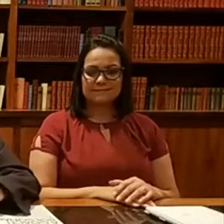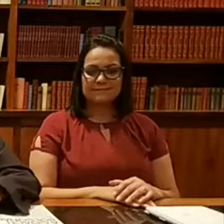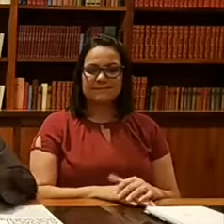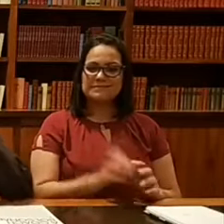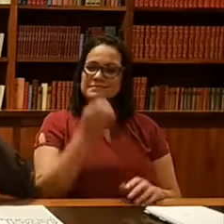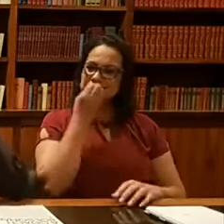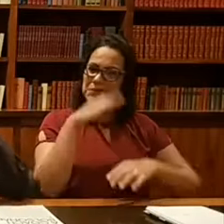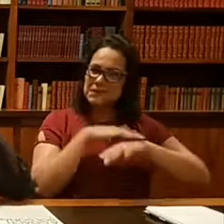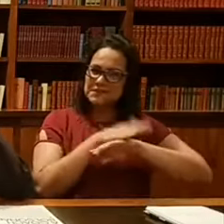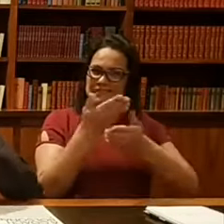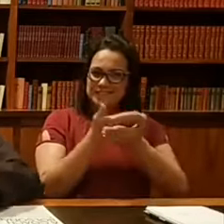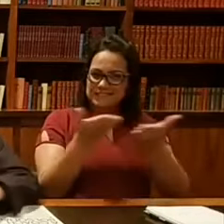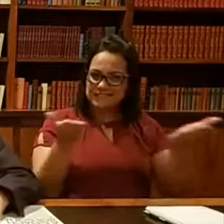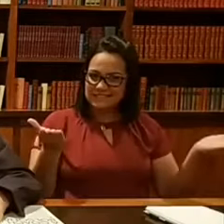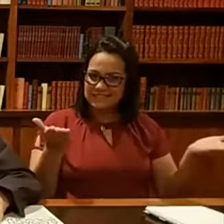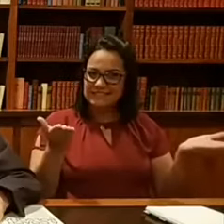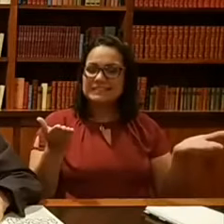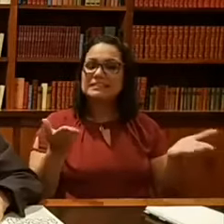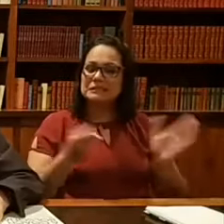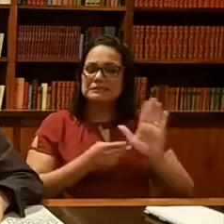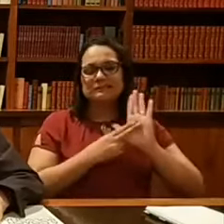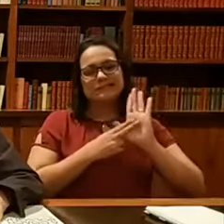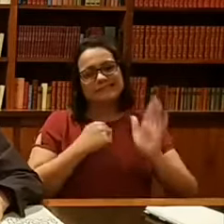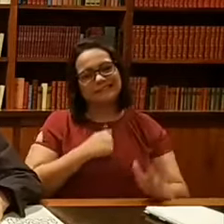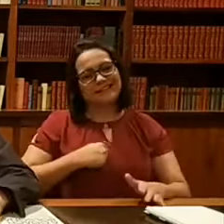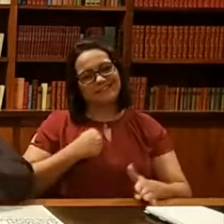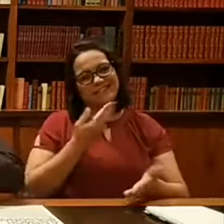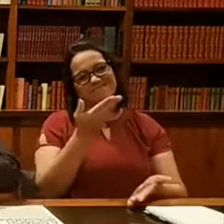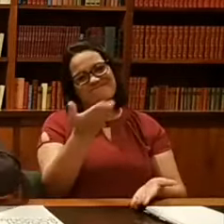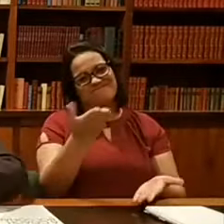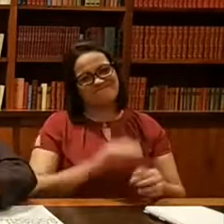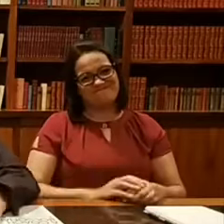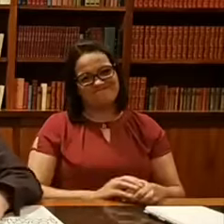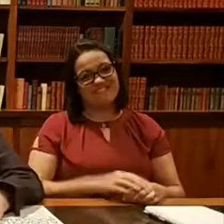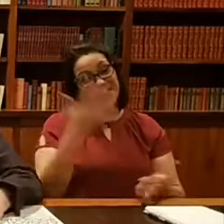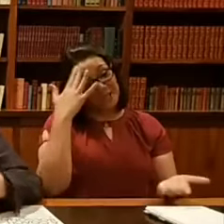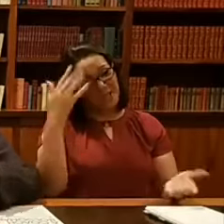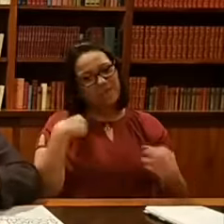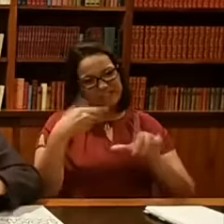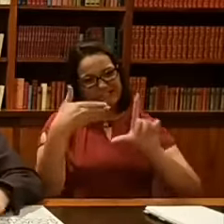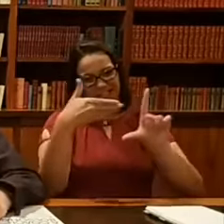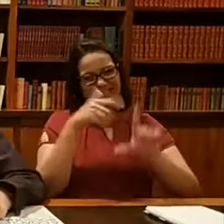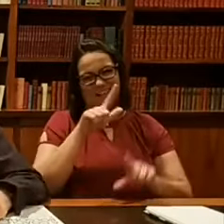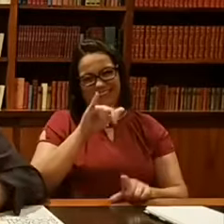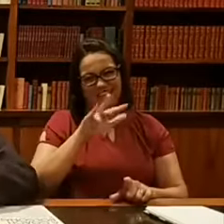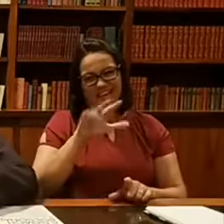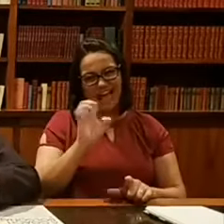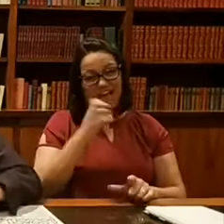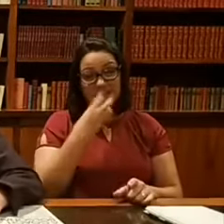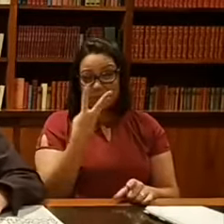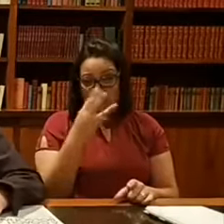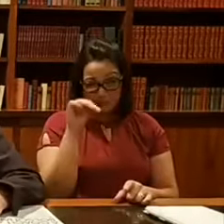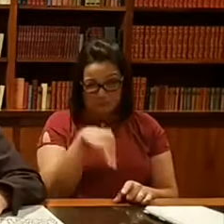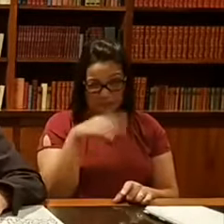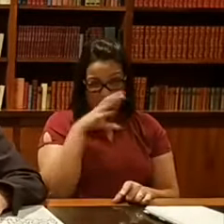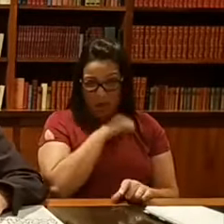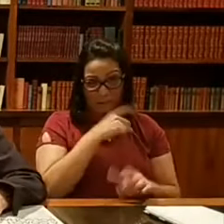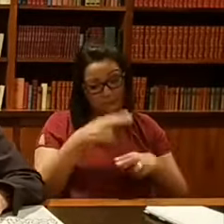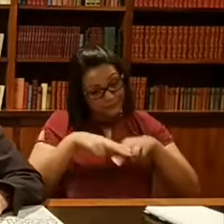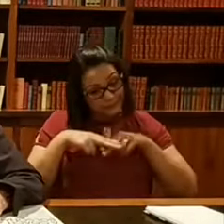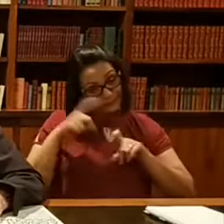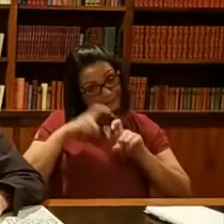Boa noite, pessoal. Confesso que estava com saudades. Não vai ser aquela live que eu queria, que tem algumas restrições ainda, mas temos boas